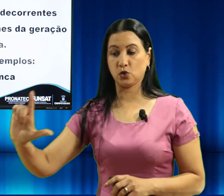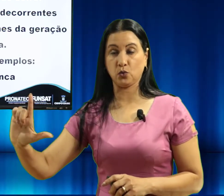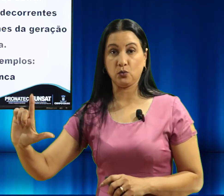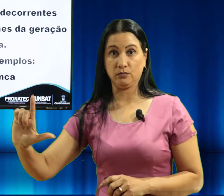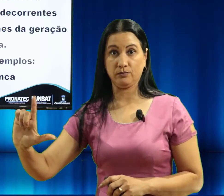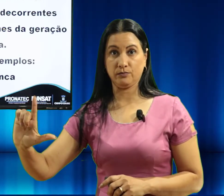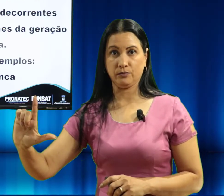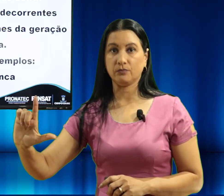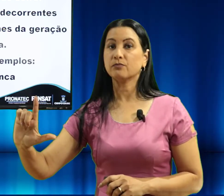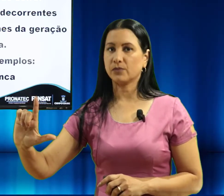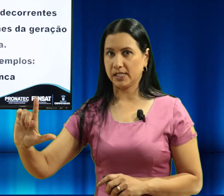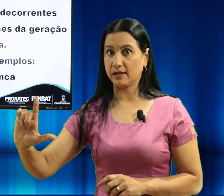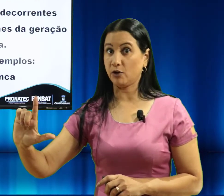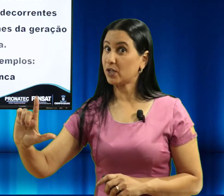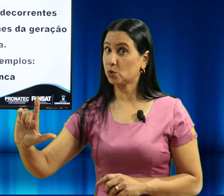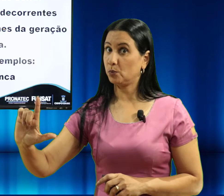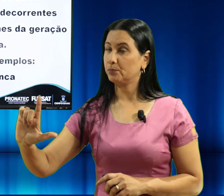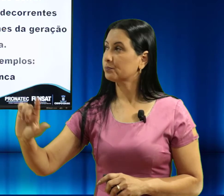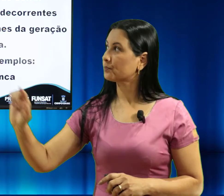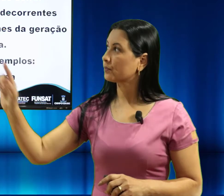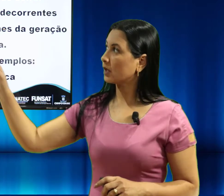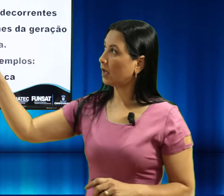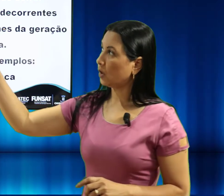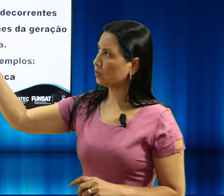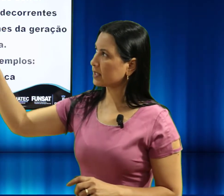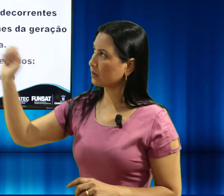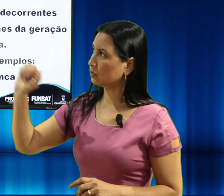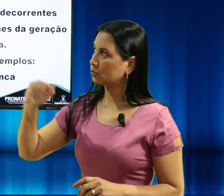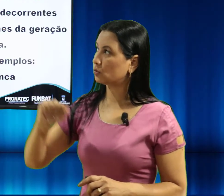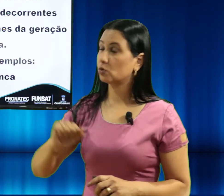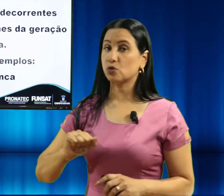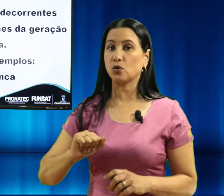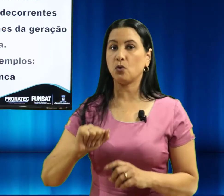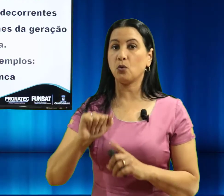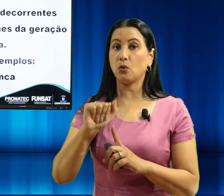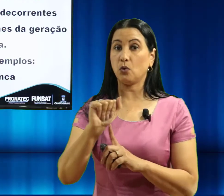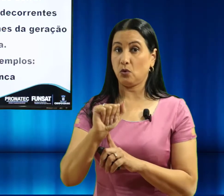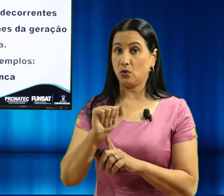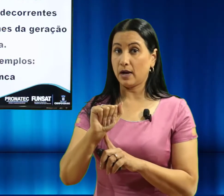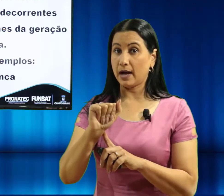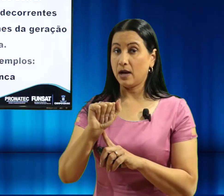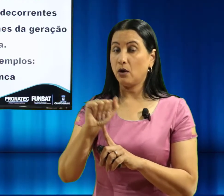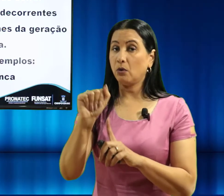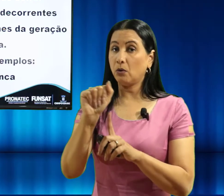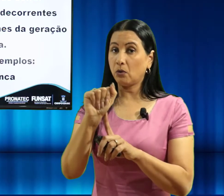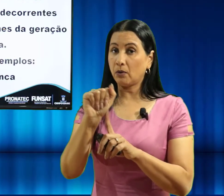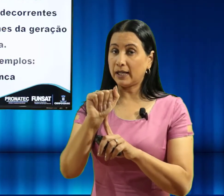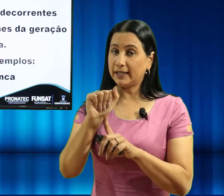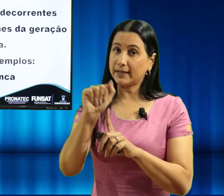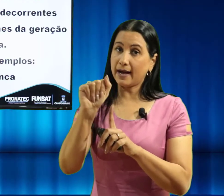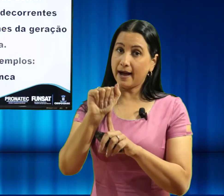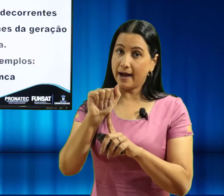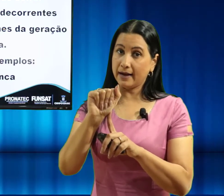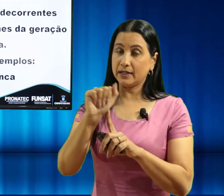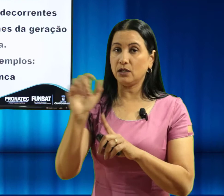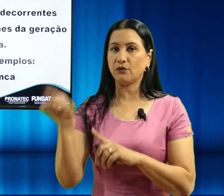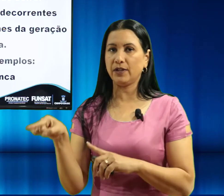Azul. Você escreveu azul. O segundo usou a letra A e o